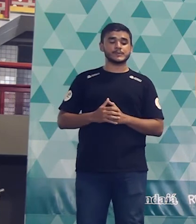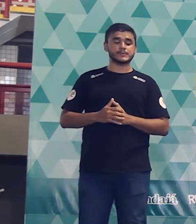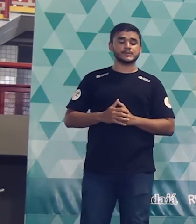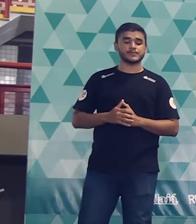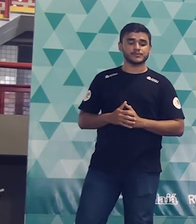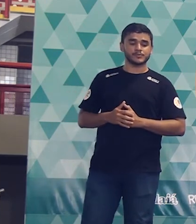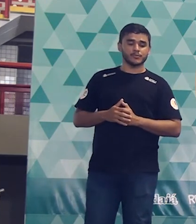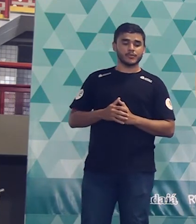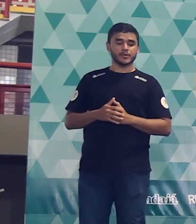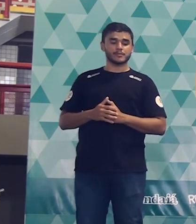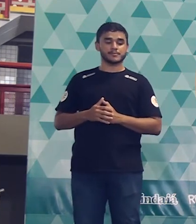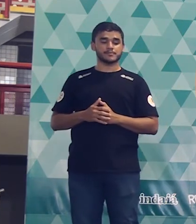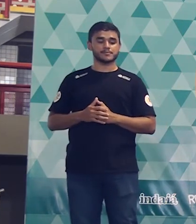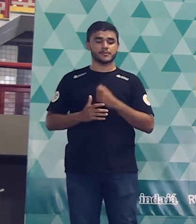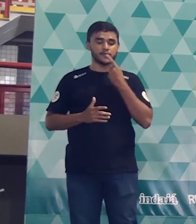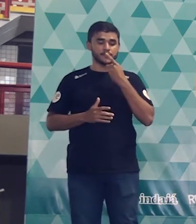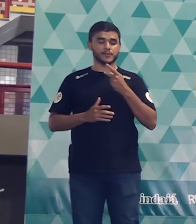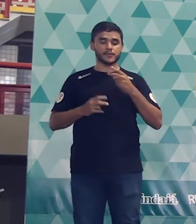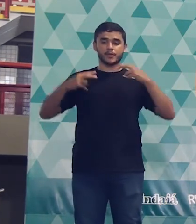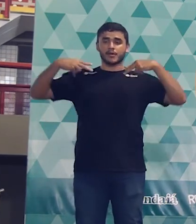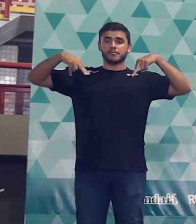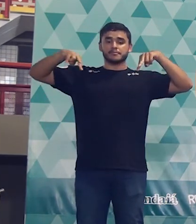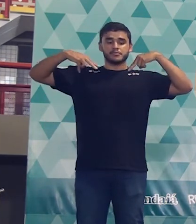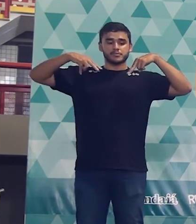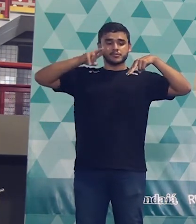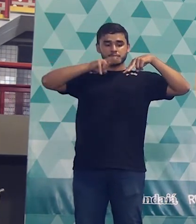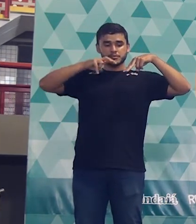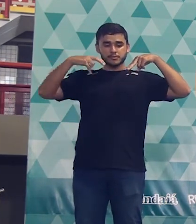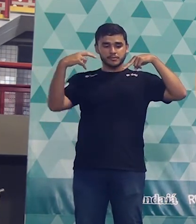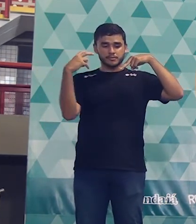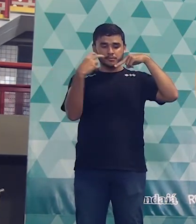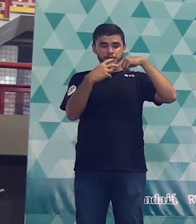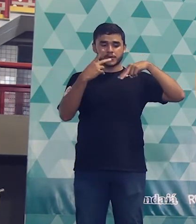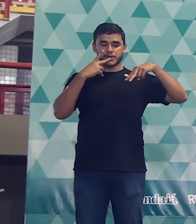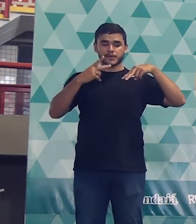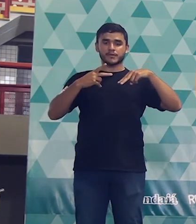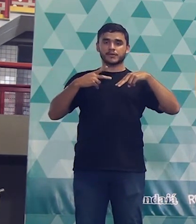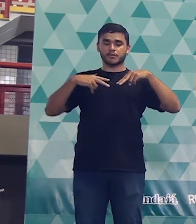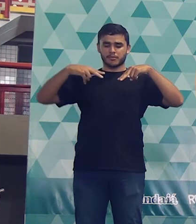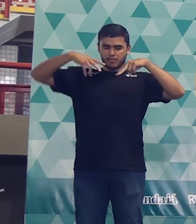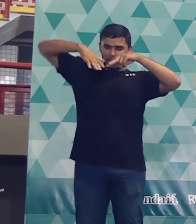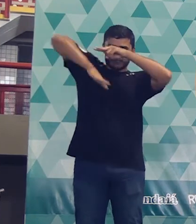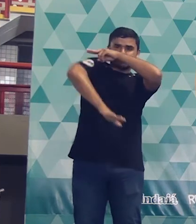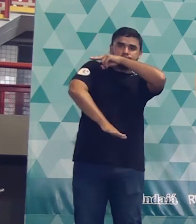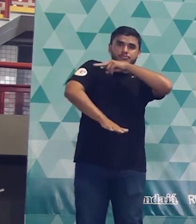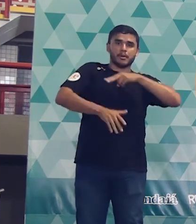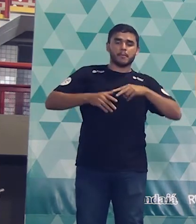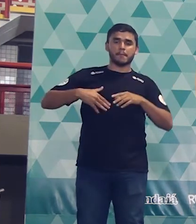Bichinho tudo cearense aí, né? Tem um que furou a rede ali, o pé está atravessando, né?